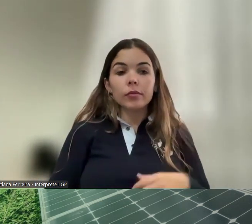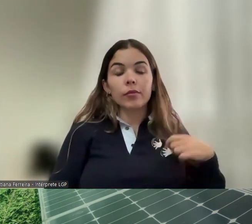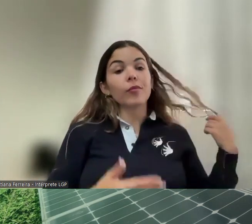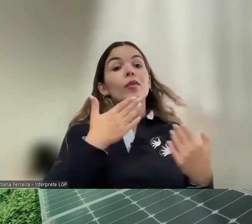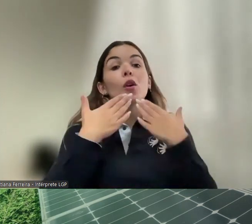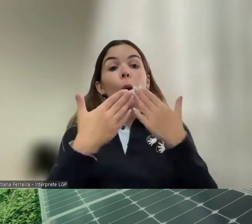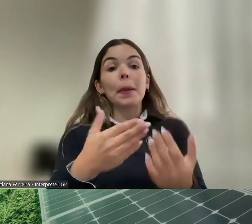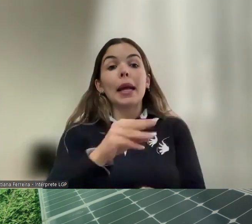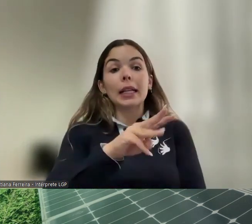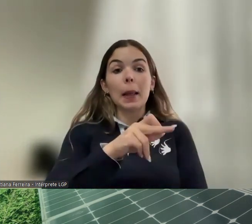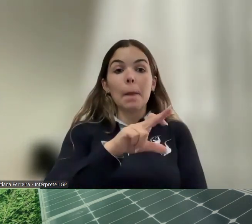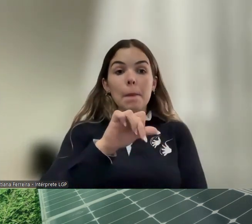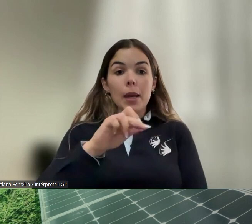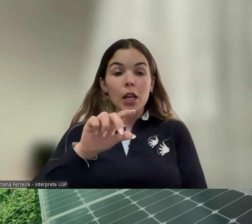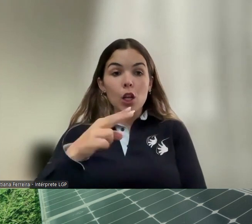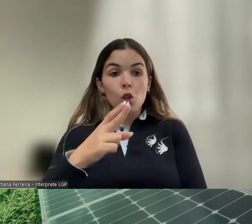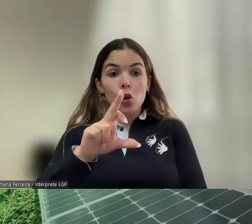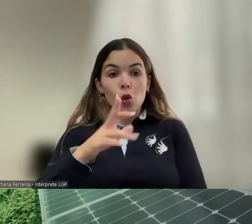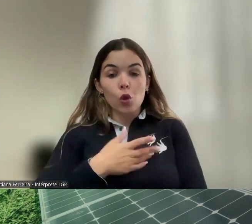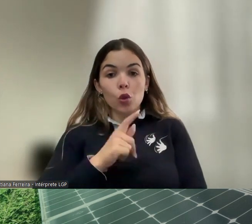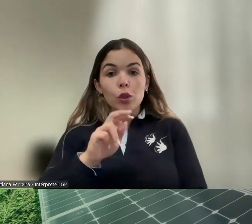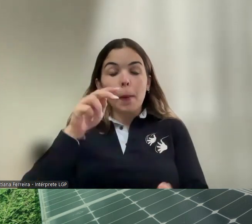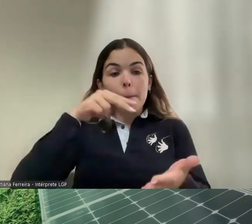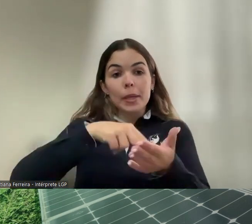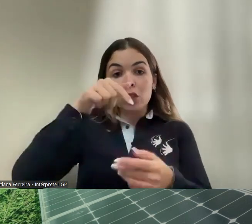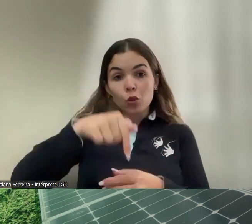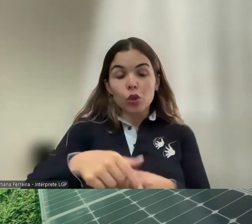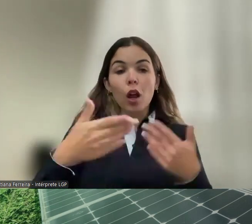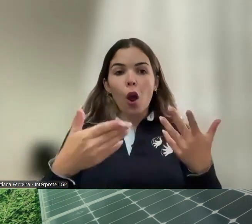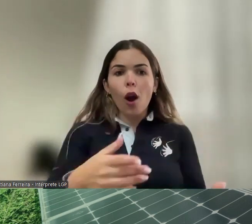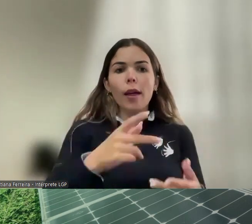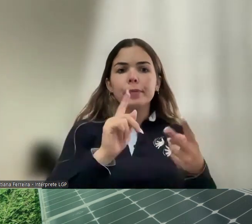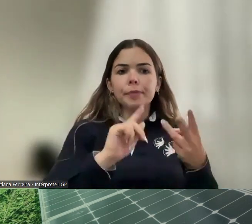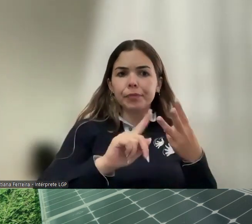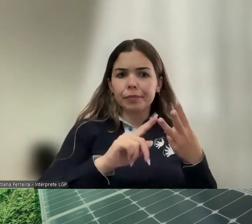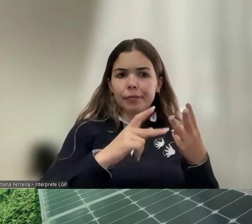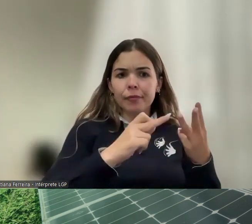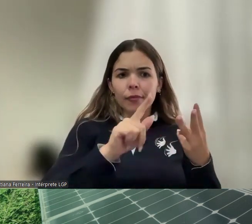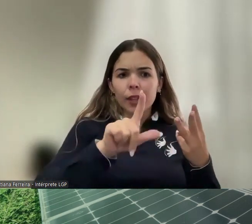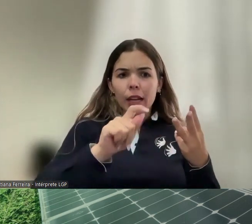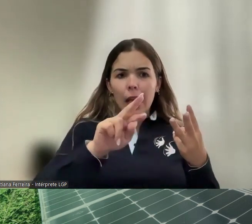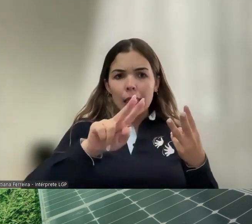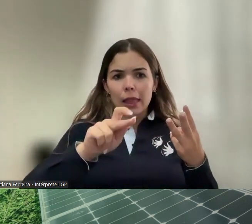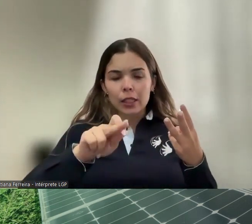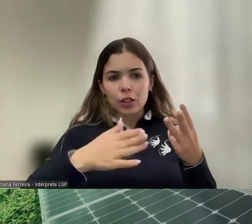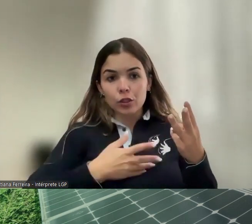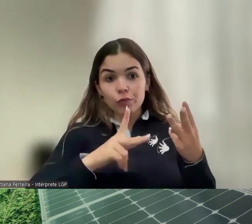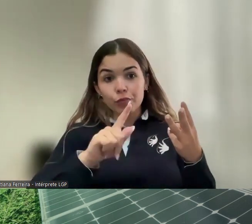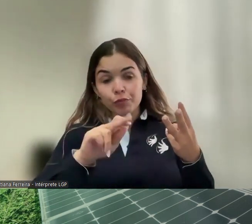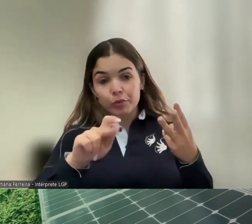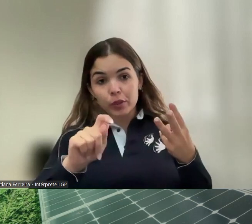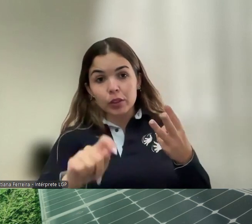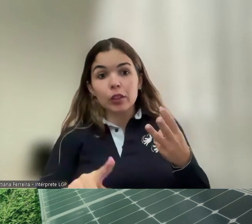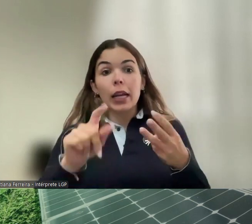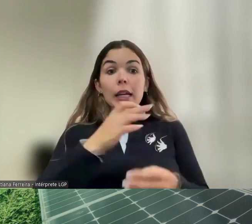Obrigada, Maria de Lourdes, também por estar connosco hoje. E o Alexandre Fernandes é o diretor do International Institute for Environment and Development